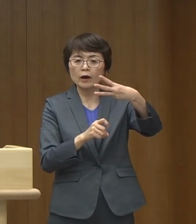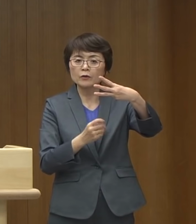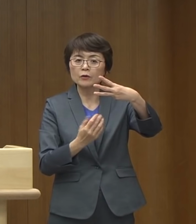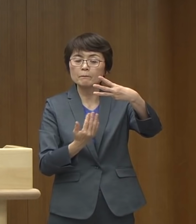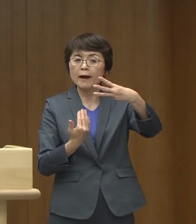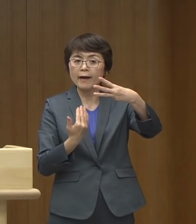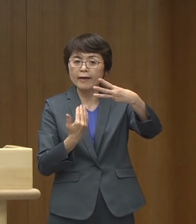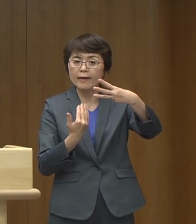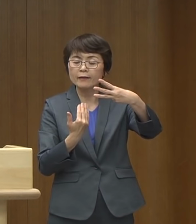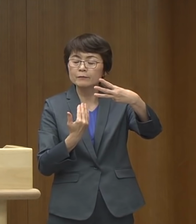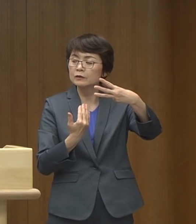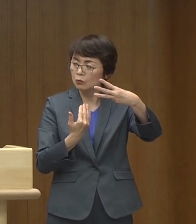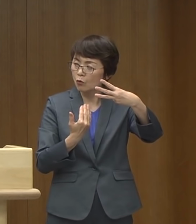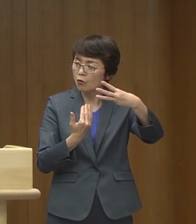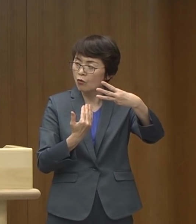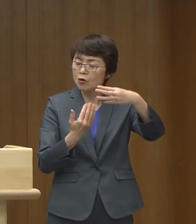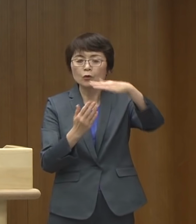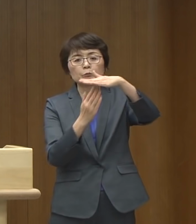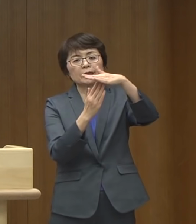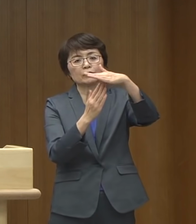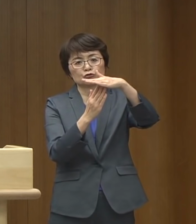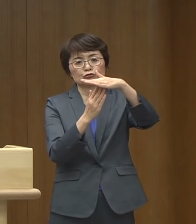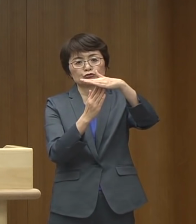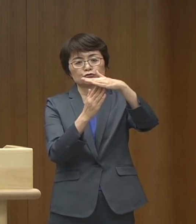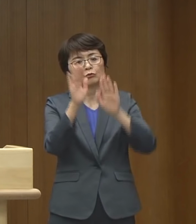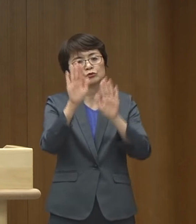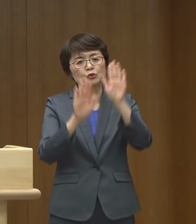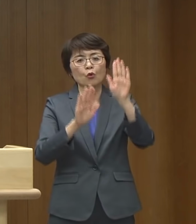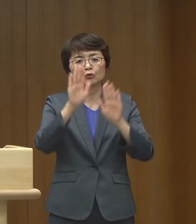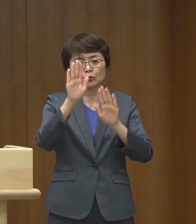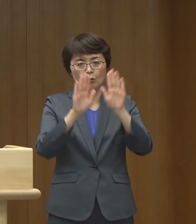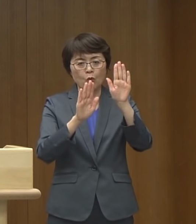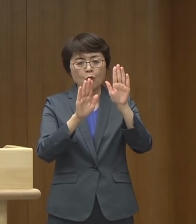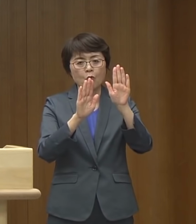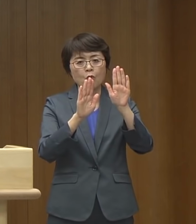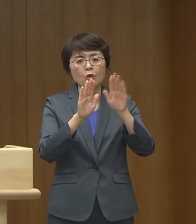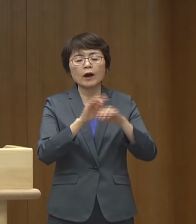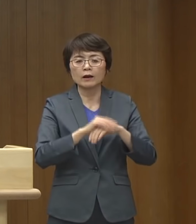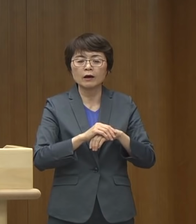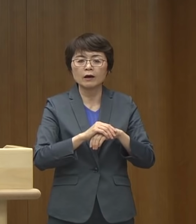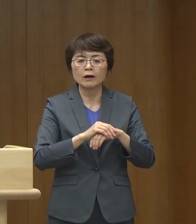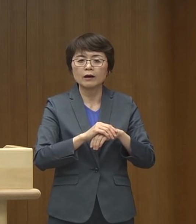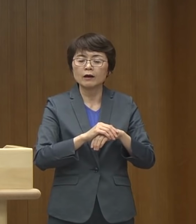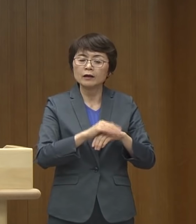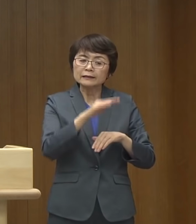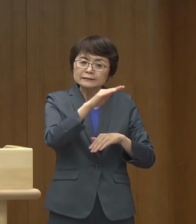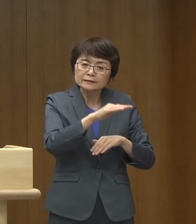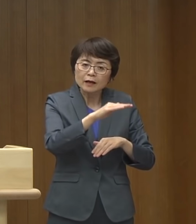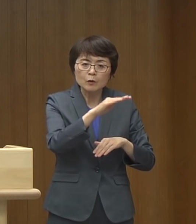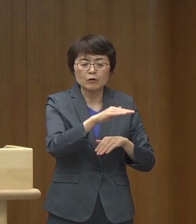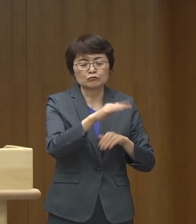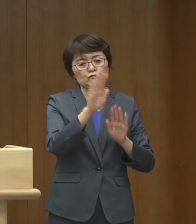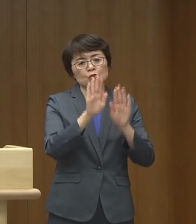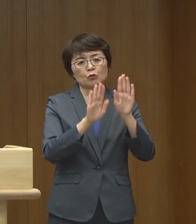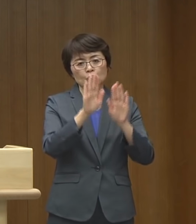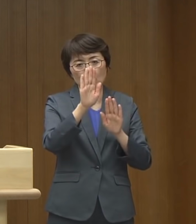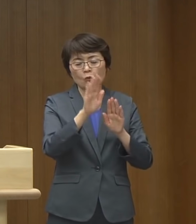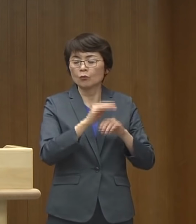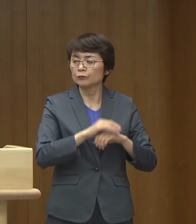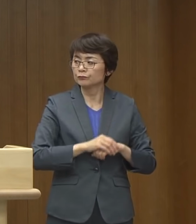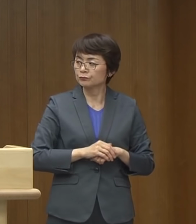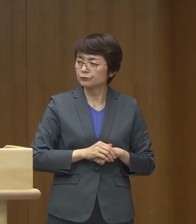ただきますと、この最大ピーク時の状況から それを下回るような状況で、少なくともこ